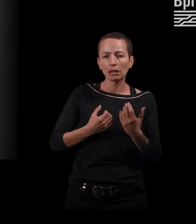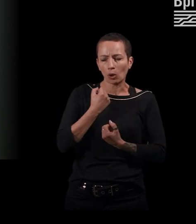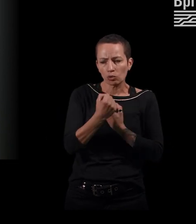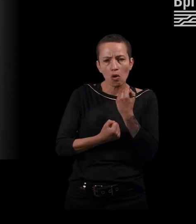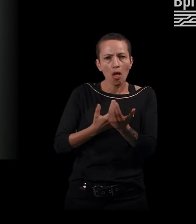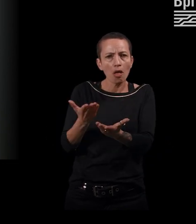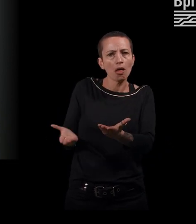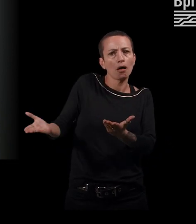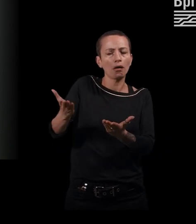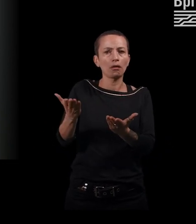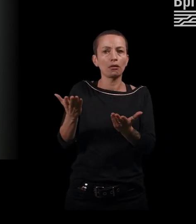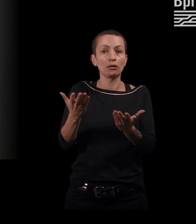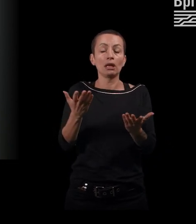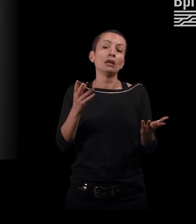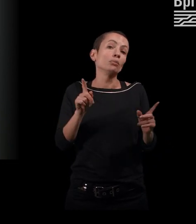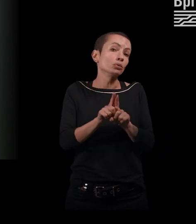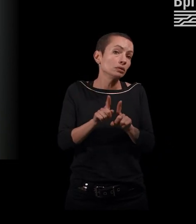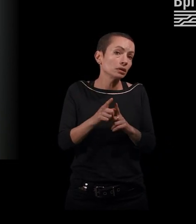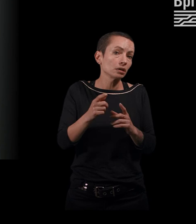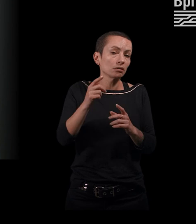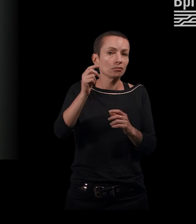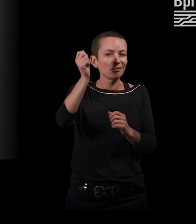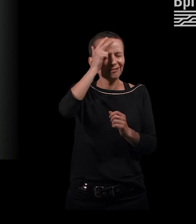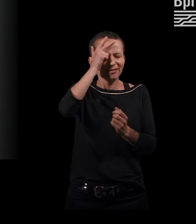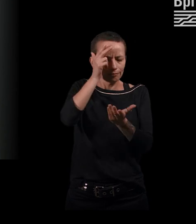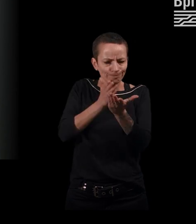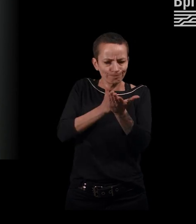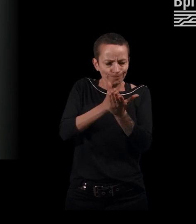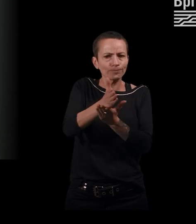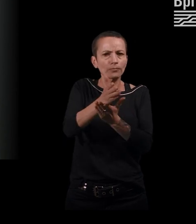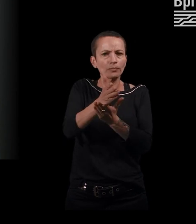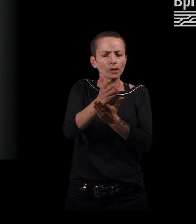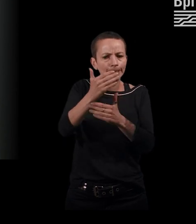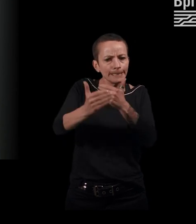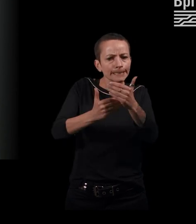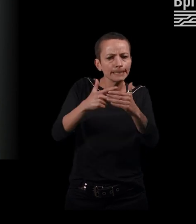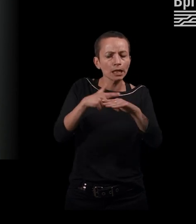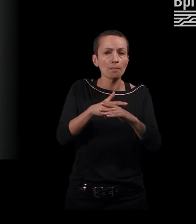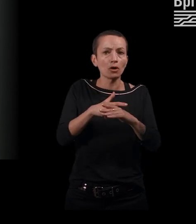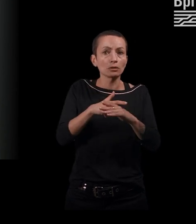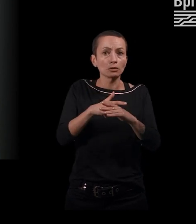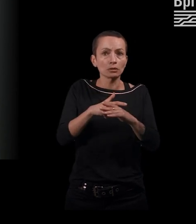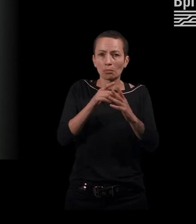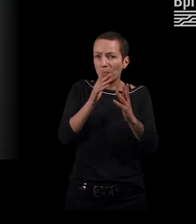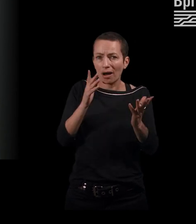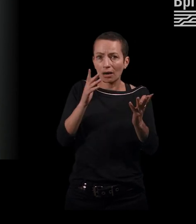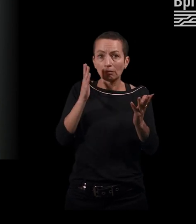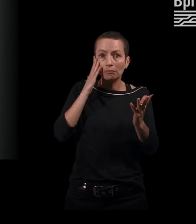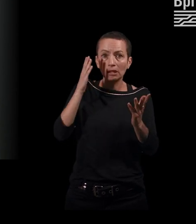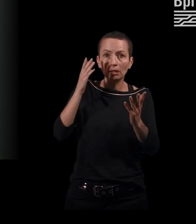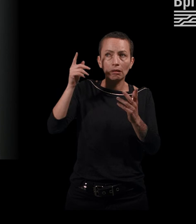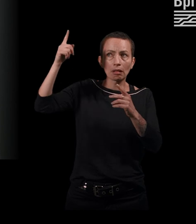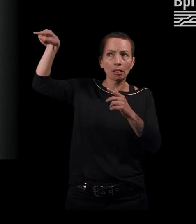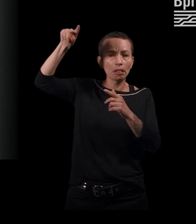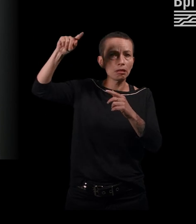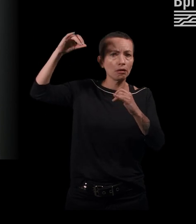non plus qu'on commence un travail de résilience quand on est encore victime des personnes qui sont en train de